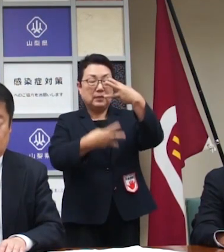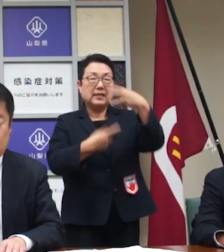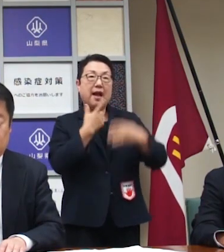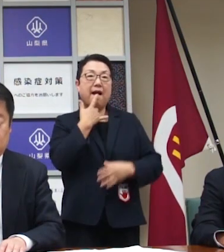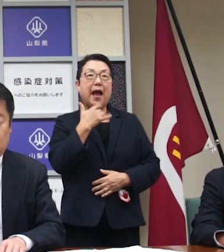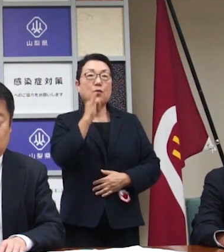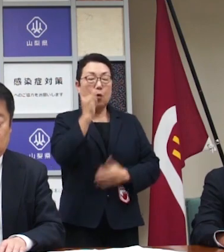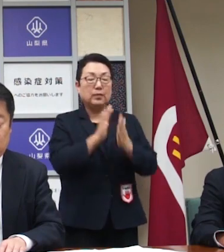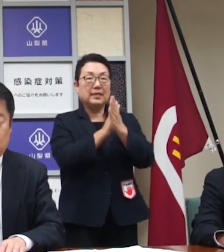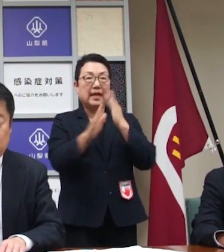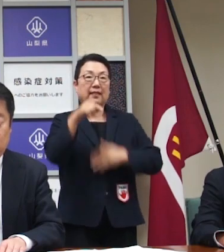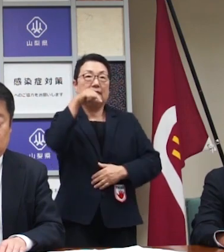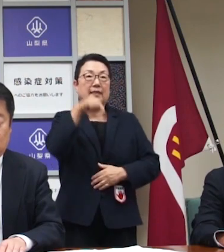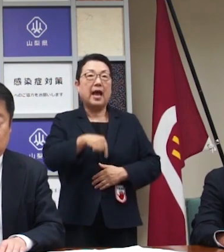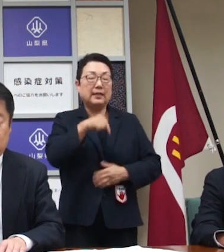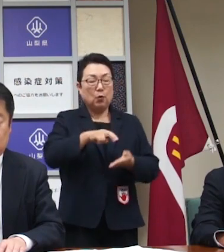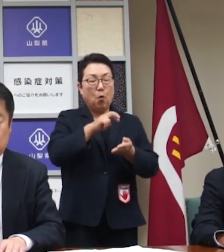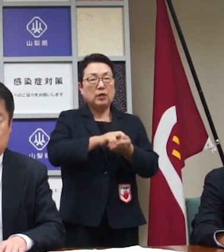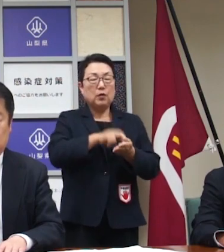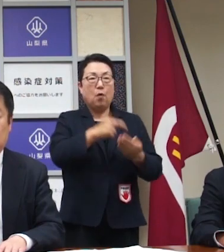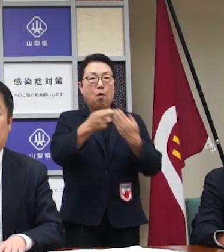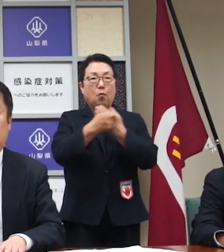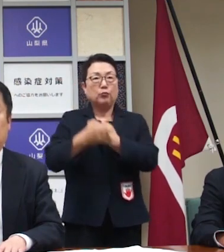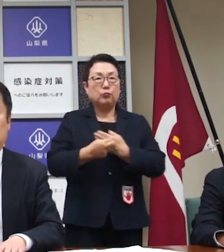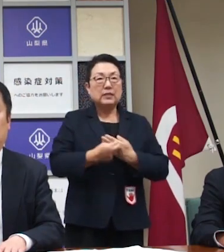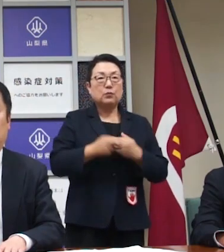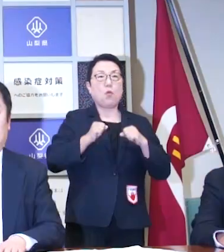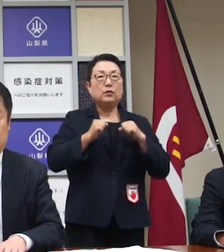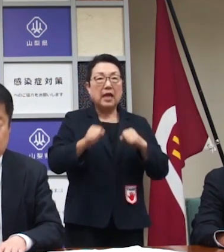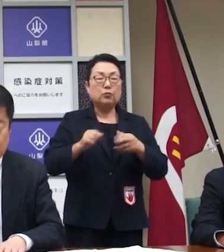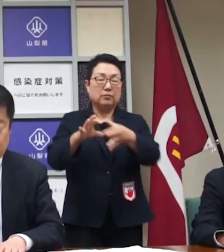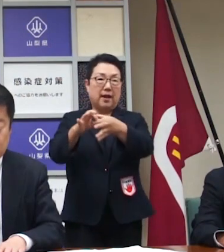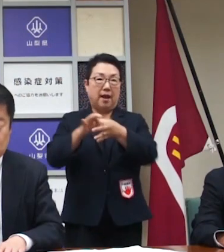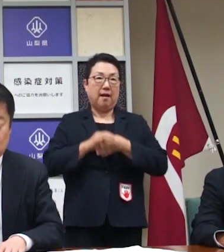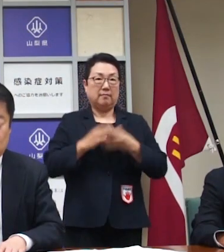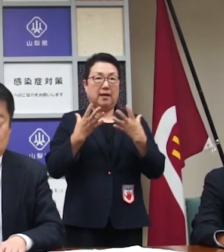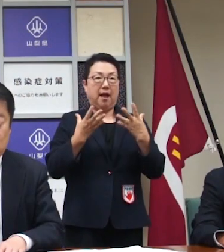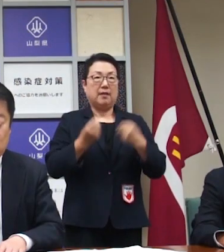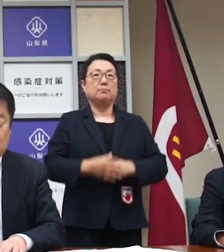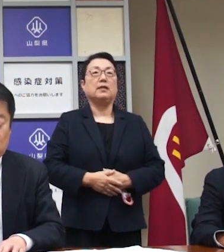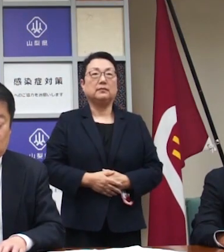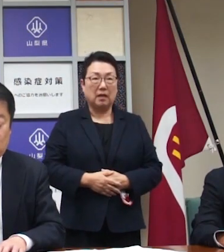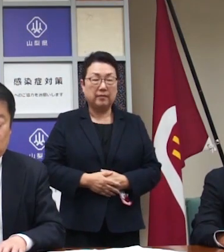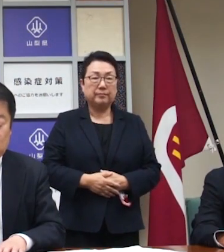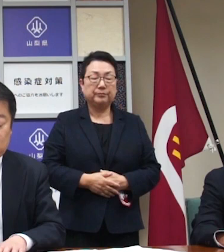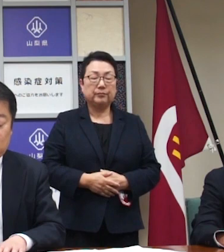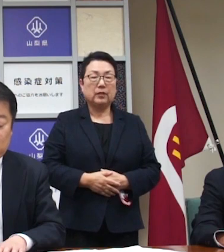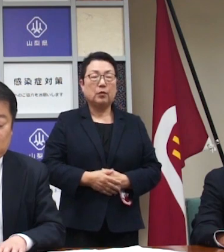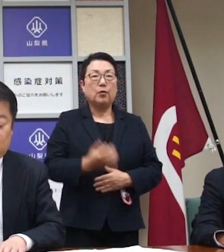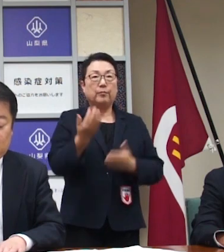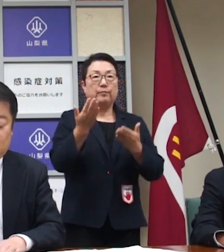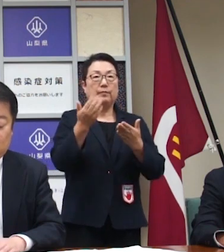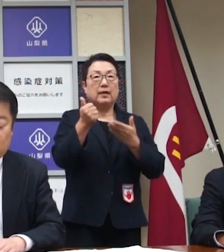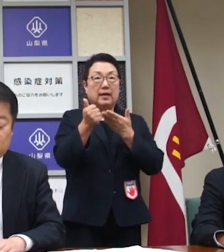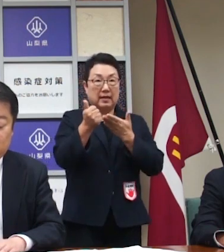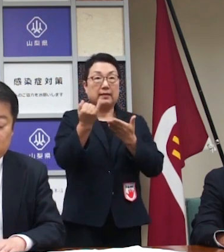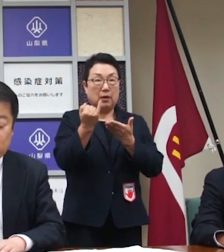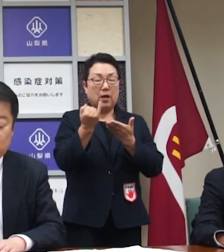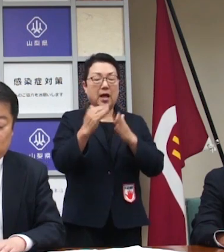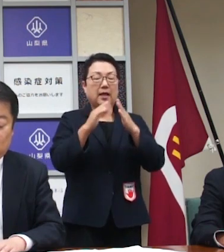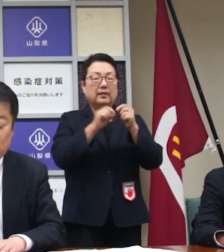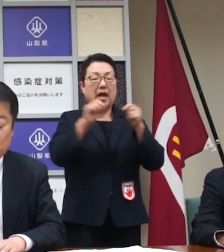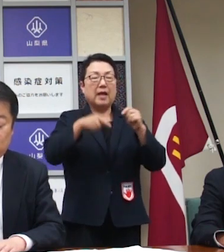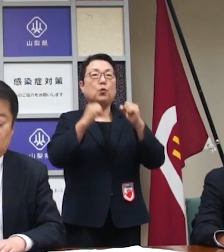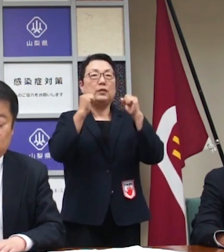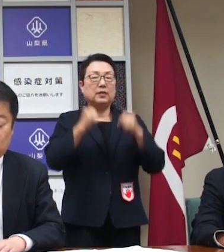日に山梨県内の医療機関を受診している旨の連絡がありました。この患者さんは、長野県在